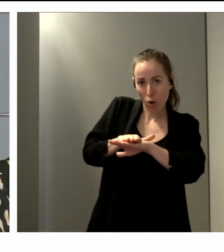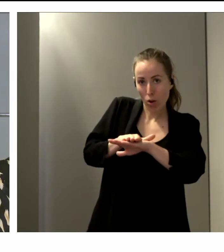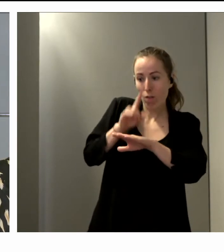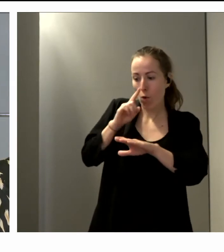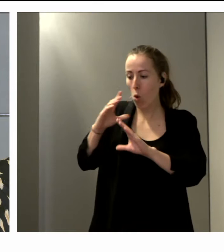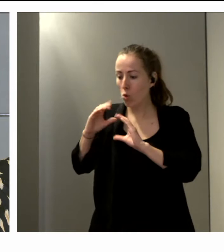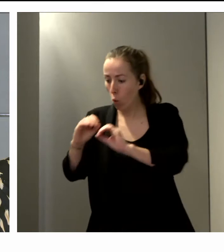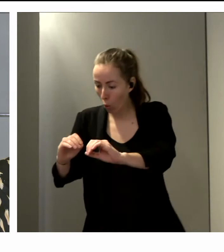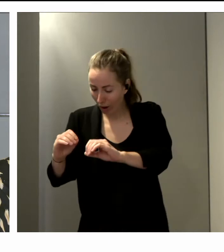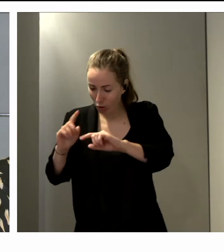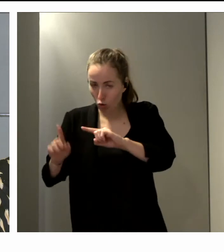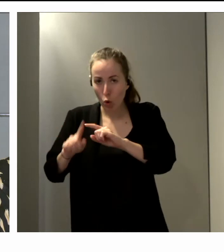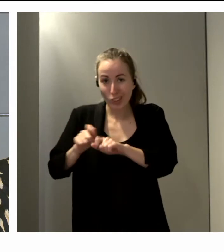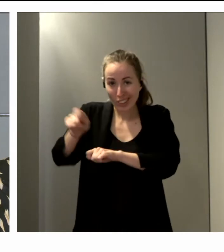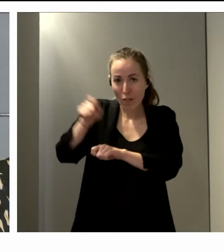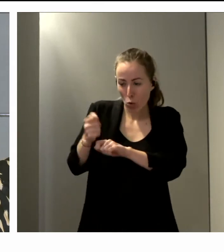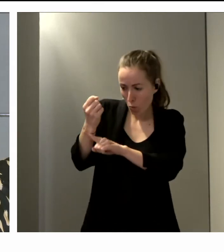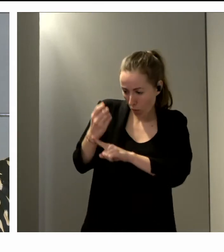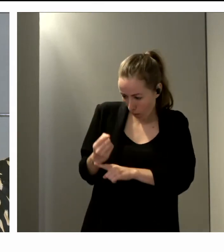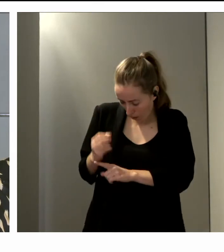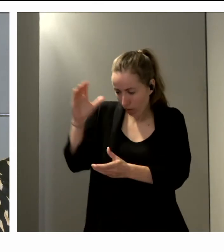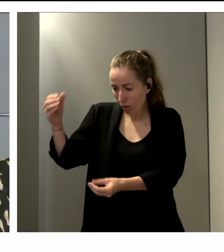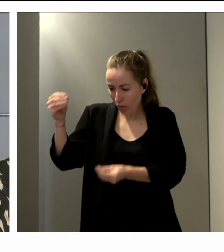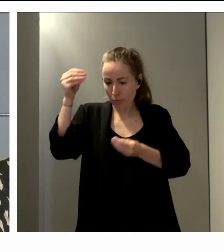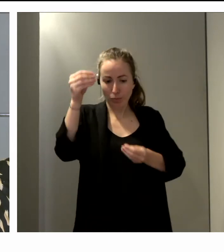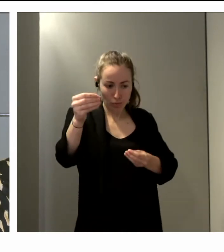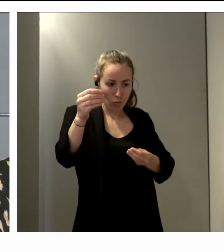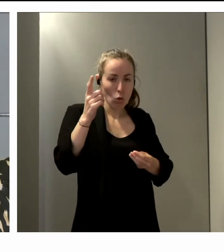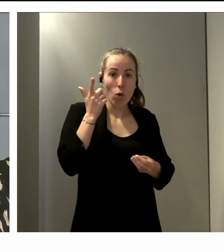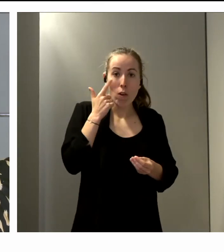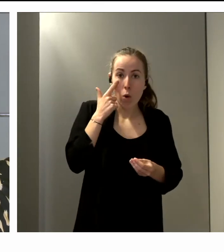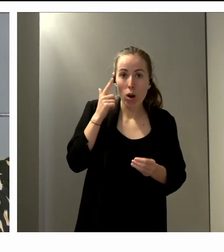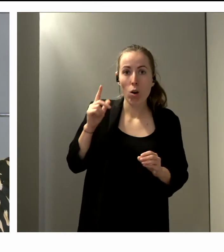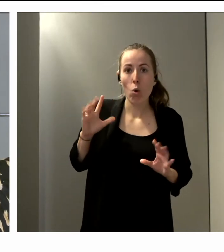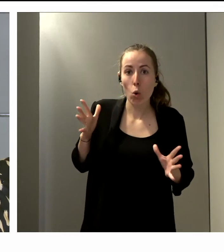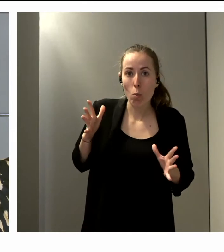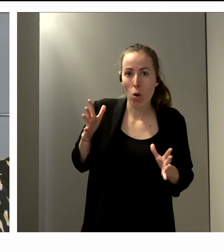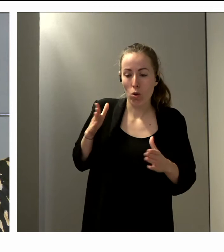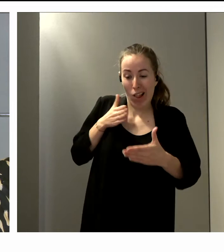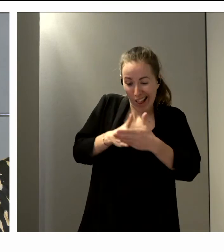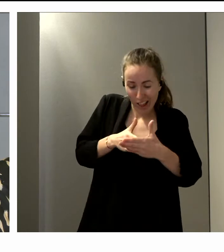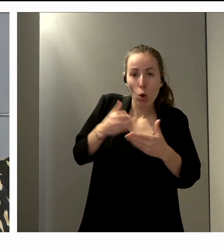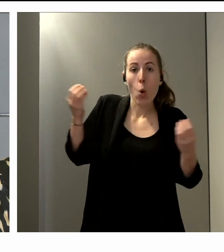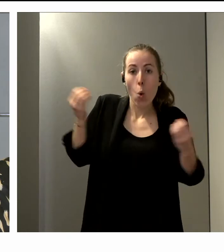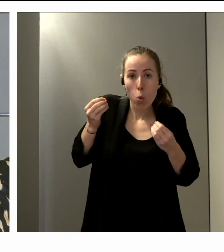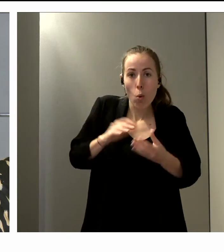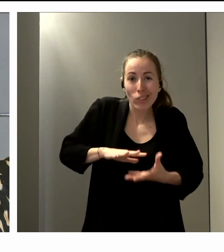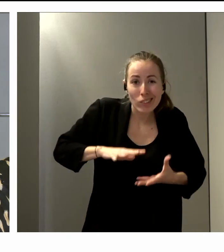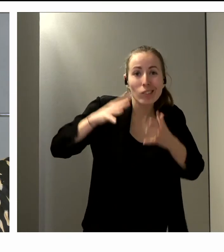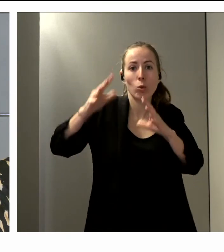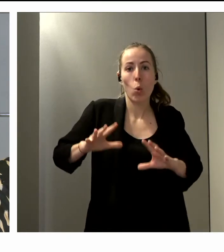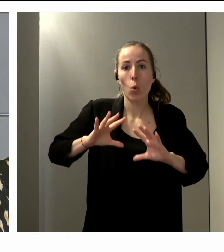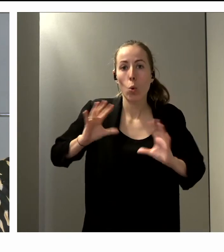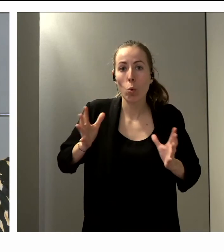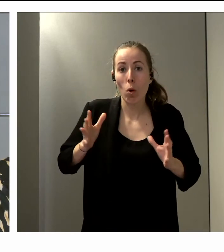sont les points d'amélioration, là où on peut progresser. Mais il faut que cette inspection, elle regarde bien évidemment les process,